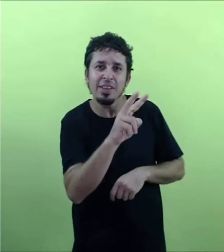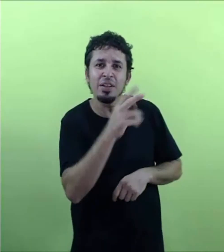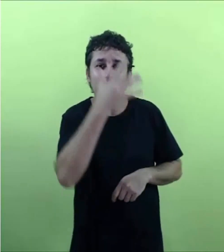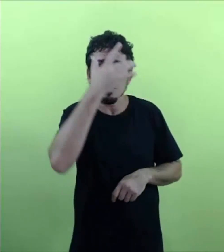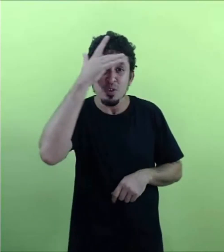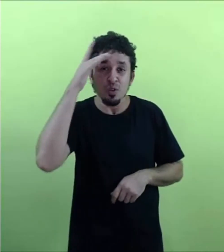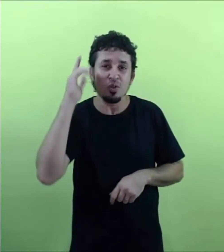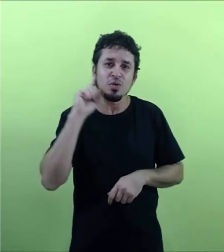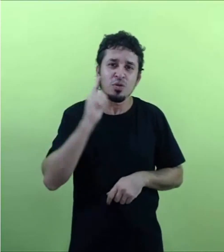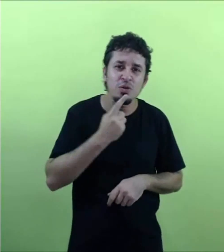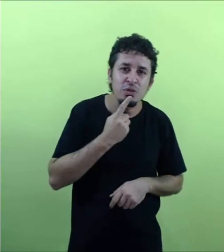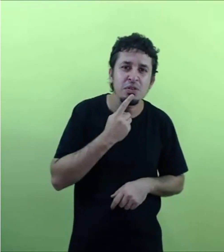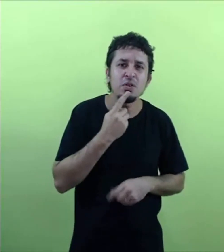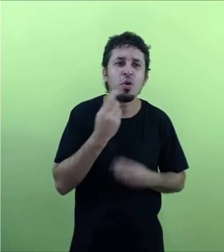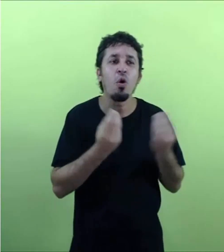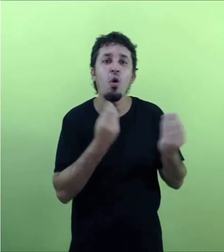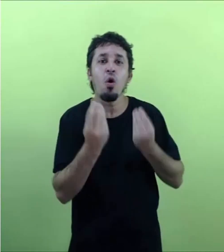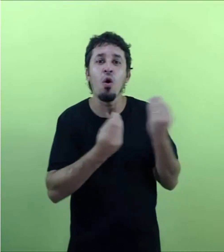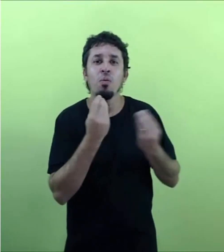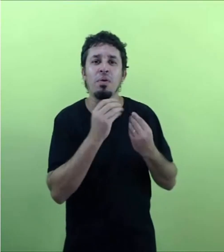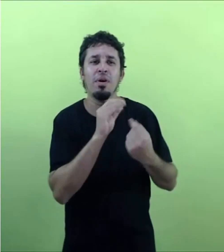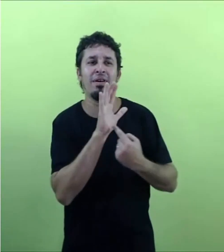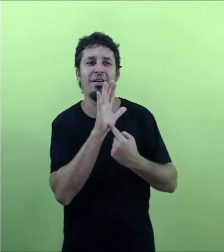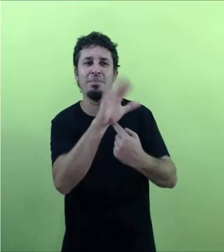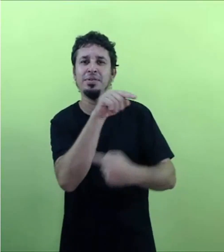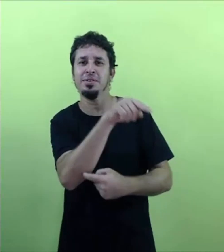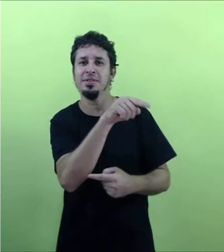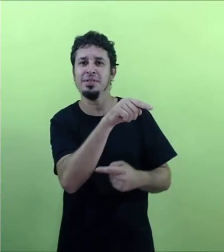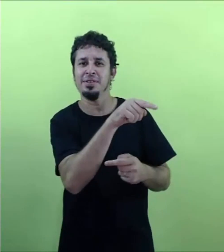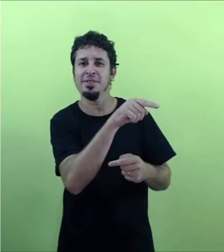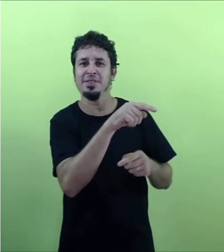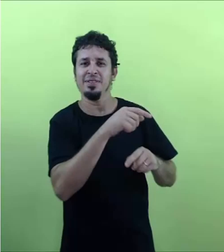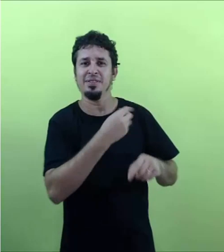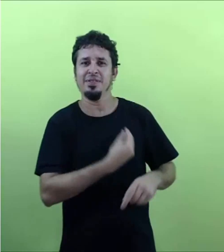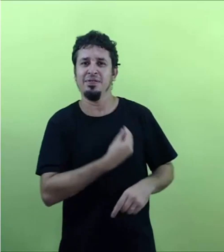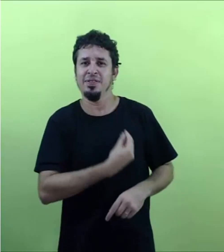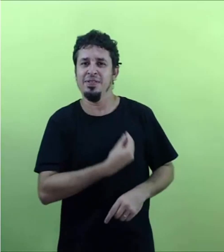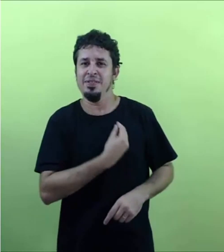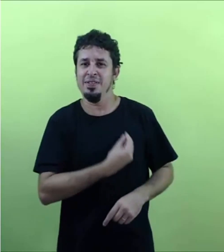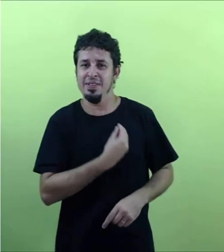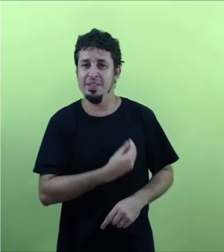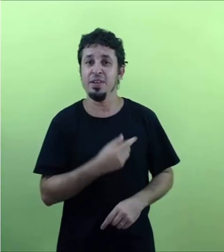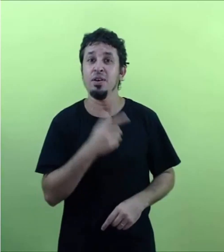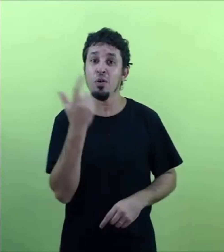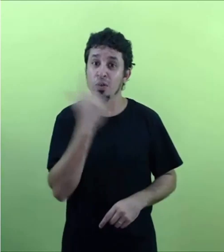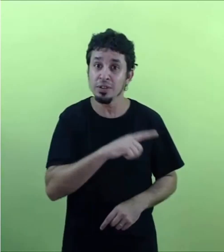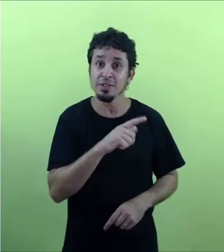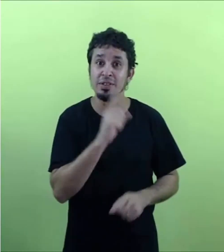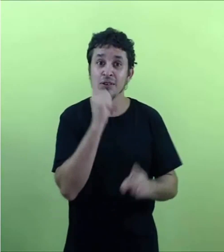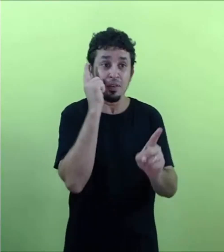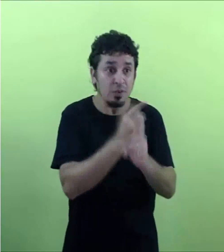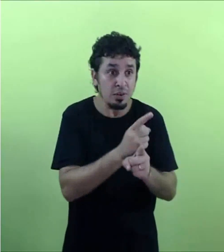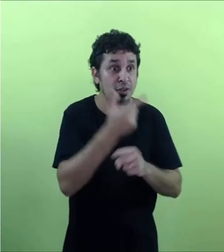é o que possibilitou reencontrar essa forma de registro, vídeo e escrita.